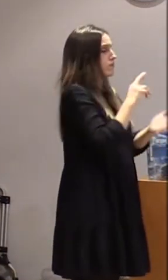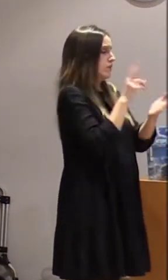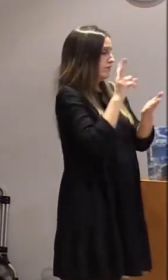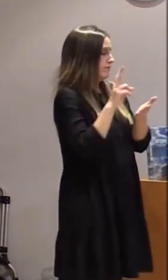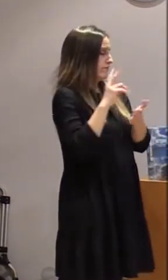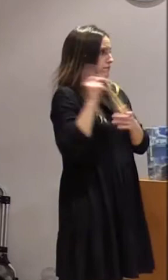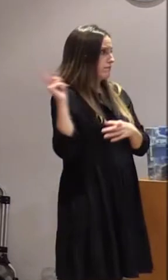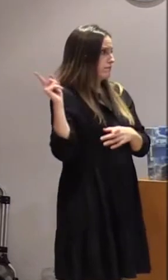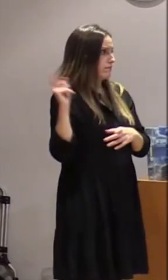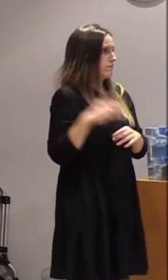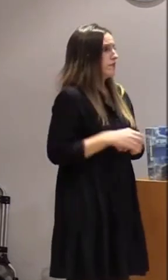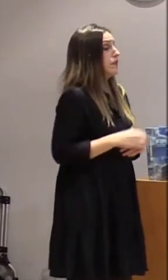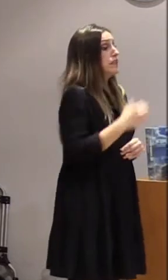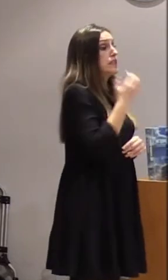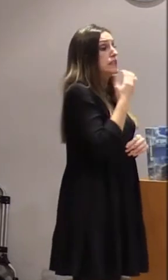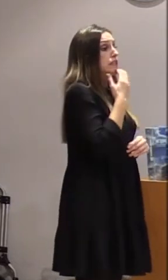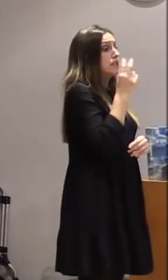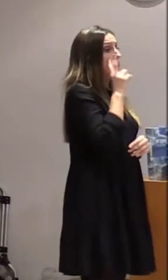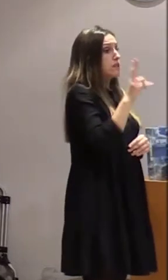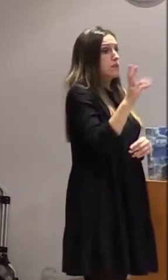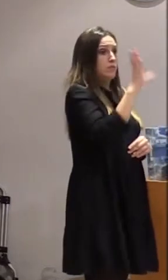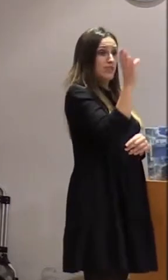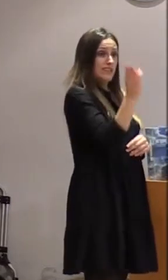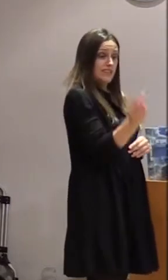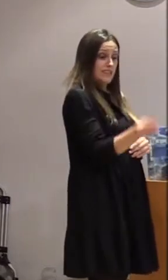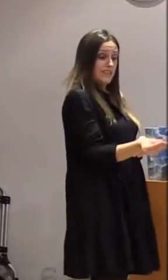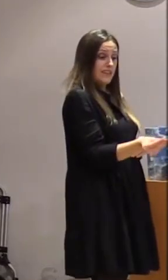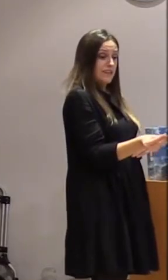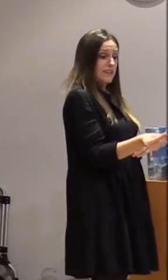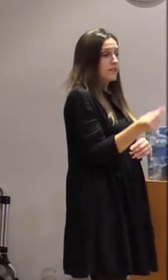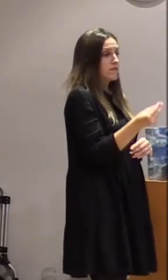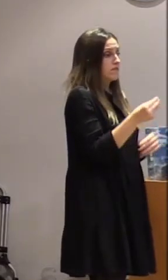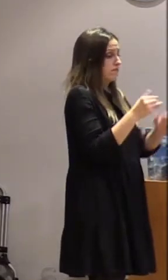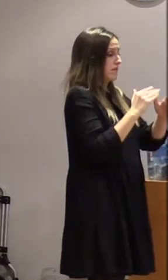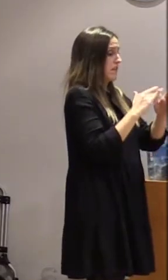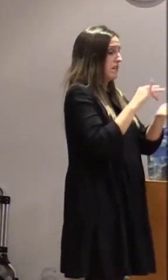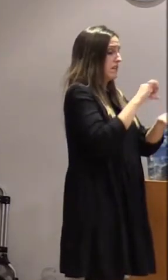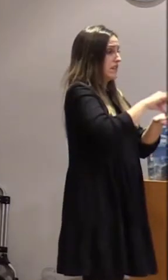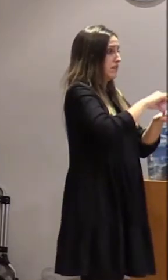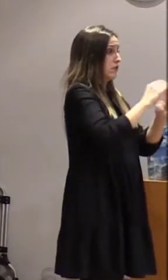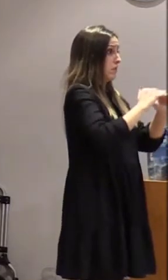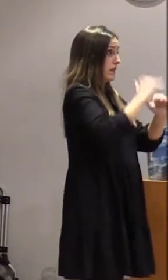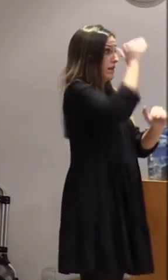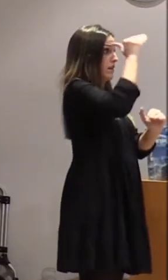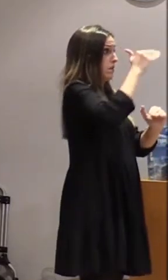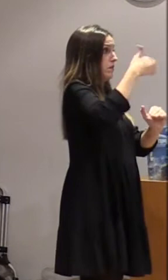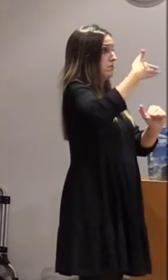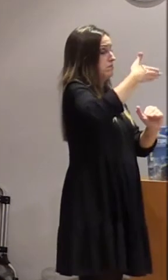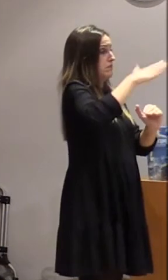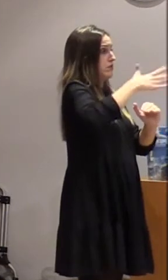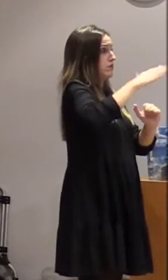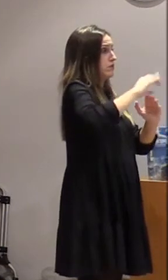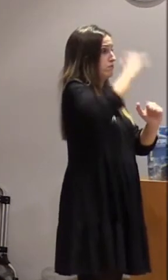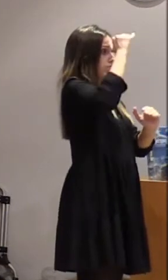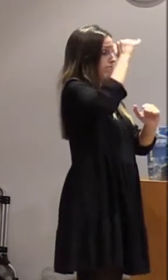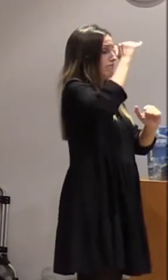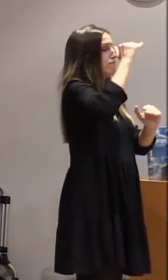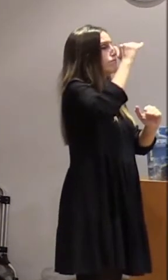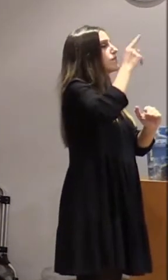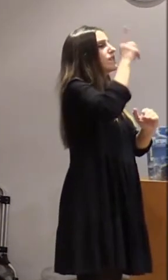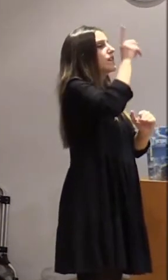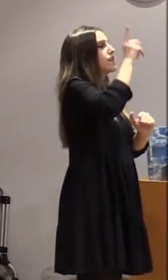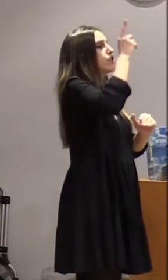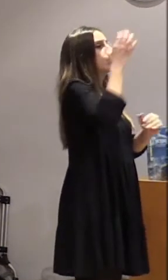Mantua. Si vemos Italia, pues eso está del centro para arriba, ¿no? En el norte de Italia. ¿Y qué hay en el norte de